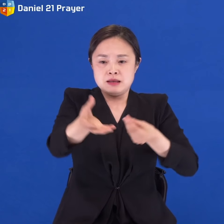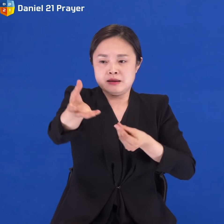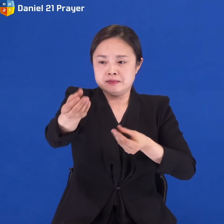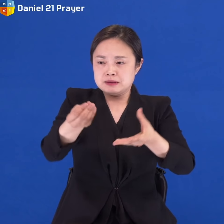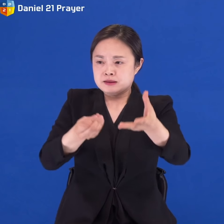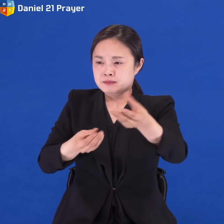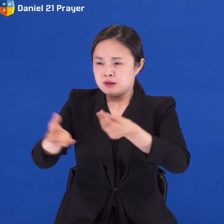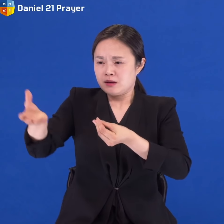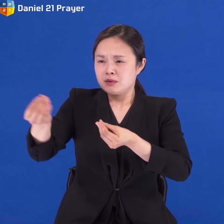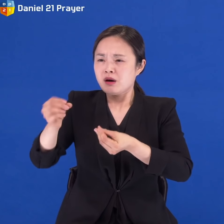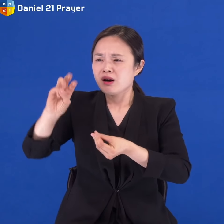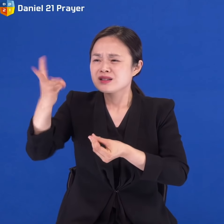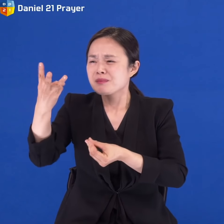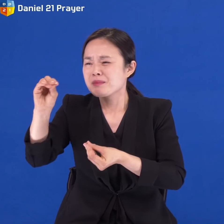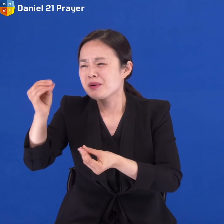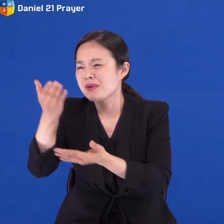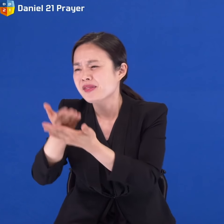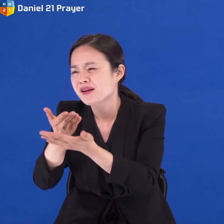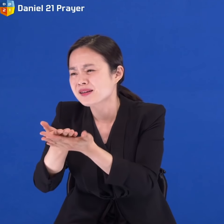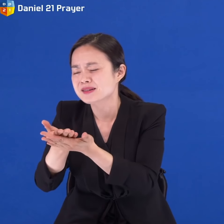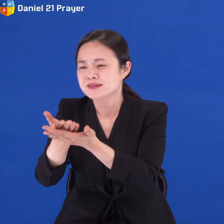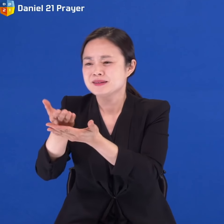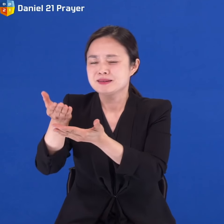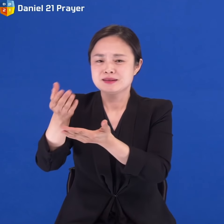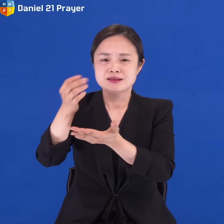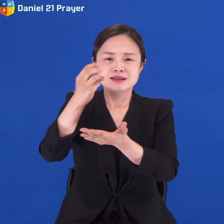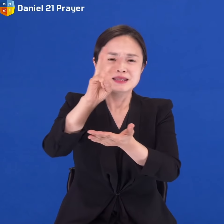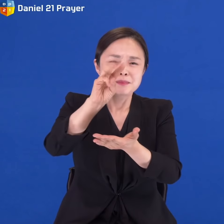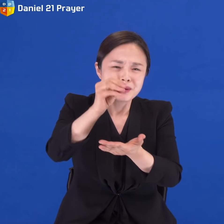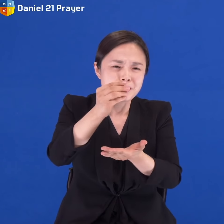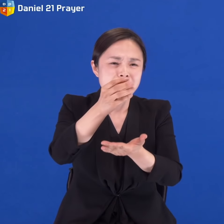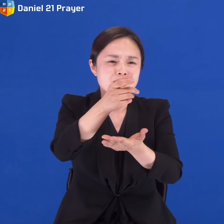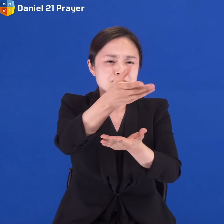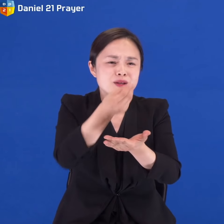무릎 꿇던 거지 같은 딸이었습니다.